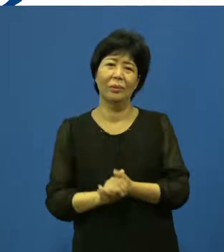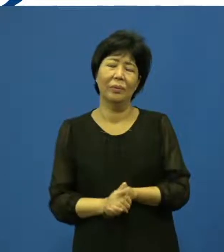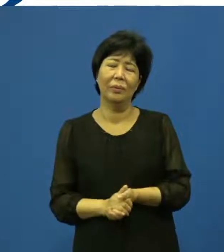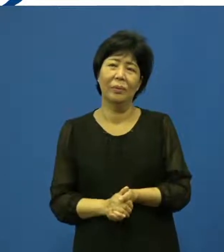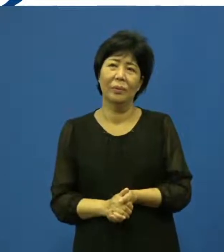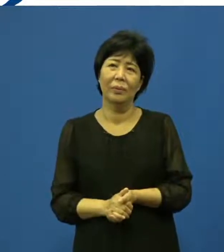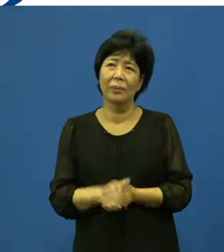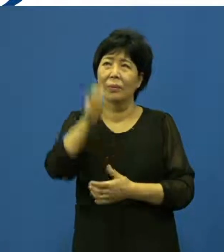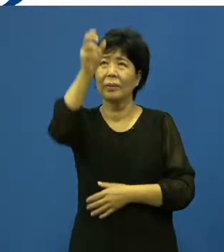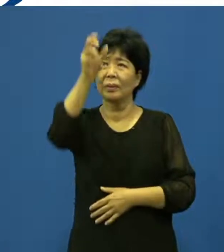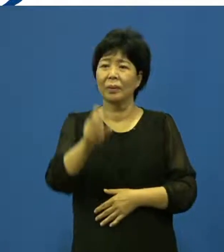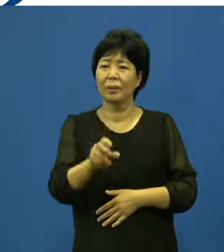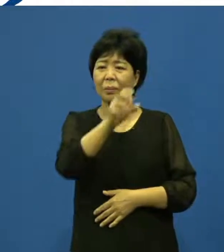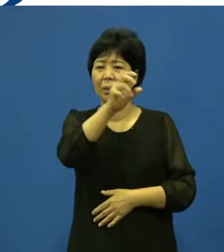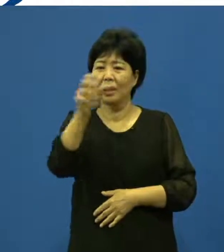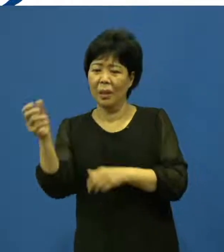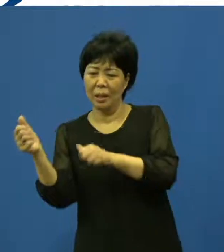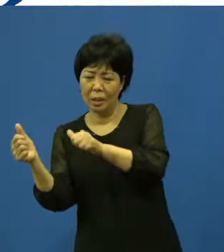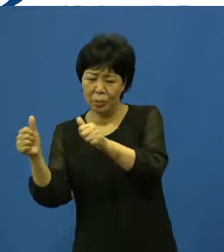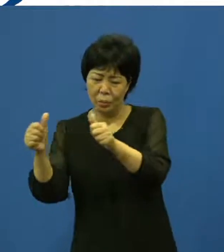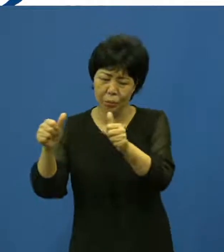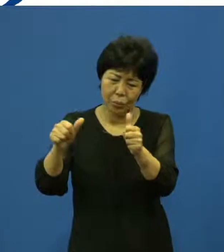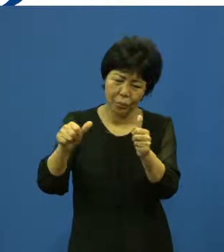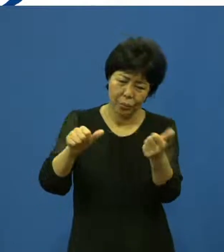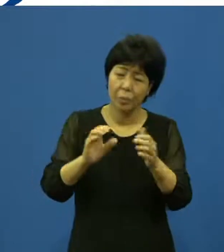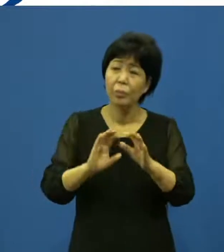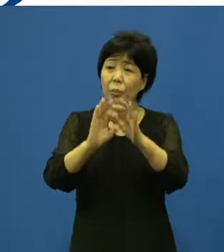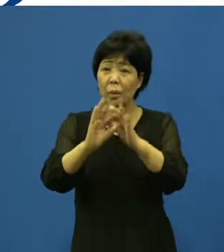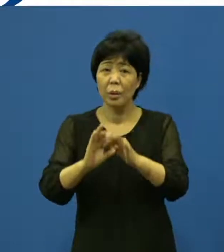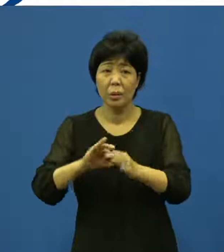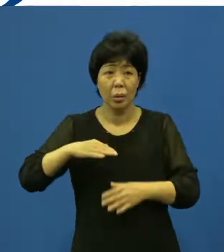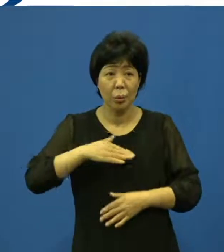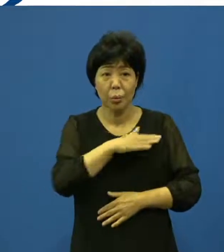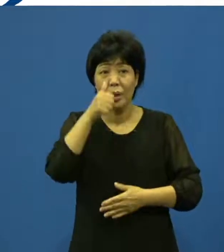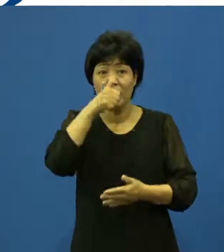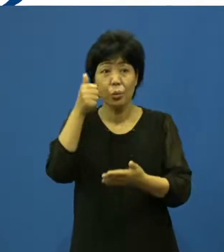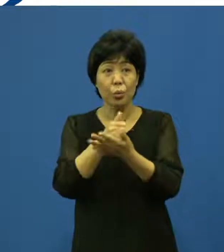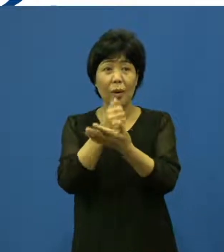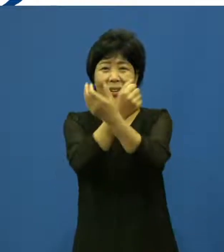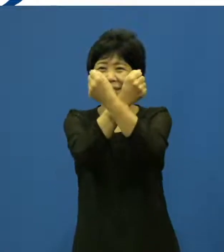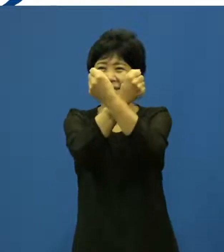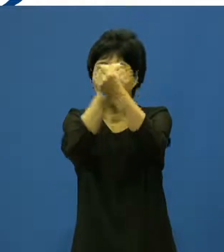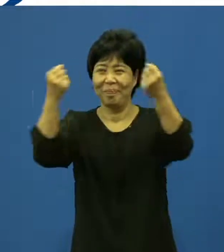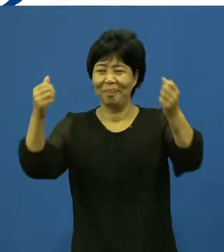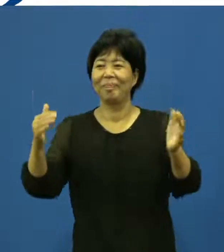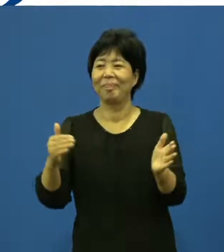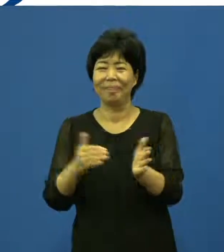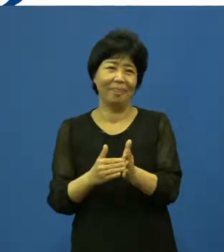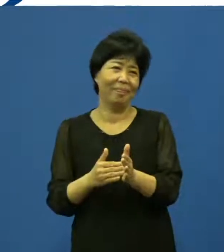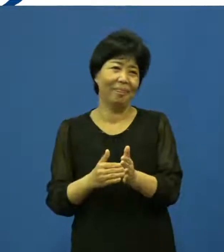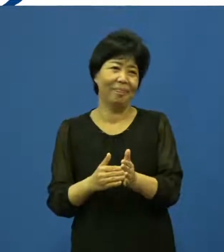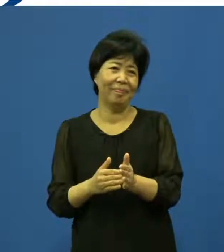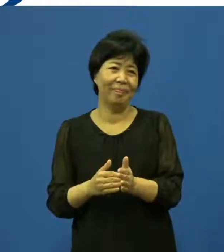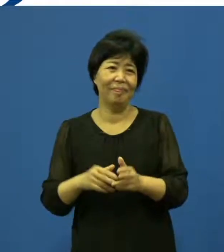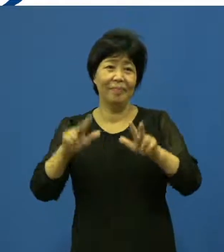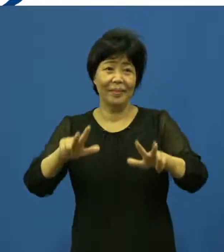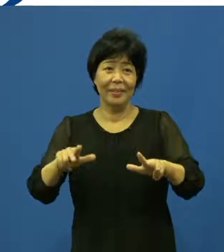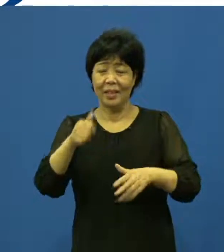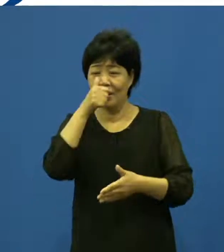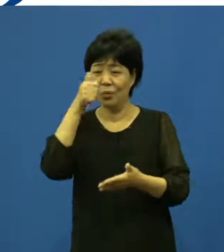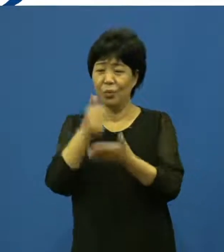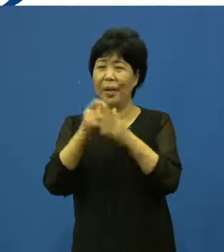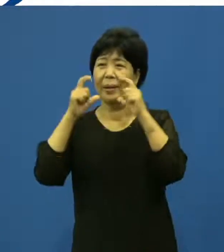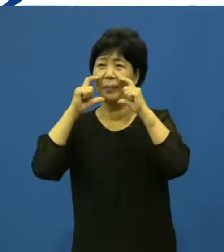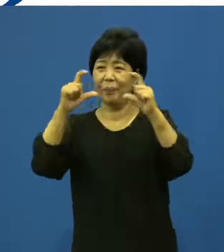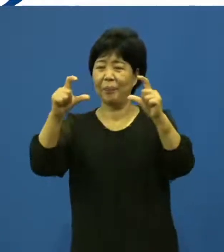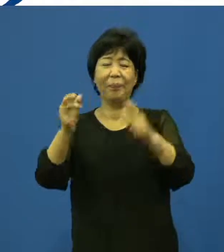그 십자가의 죽으심으로, 아들의 죽으심으로 우리의 모든 죄는 용서를 받았고, 더 이상 우리는 정죄받지 않고